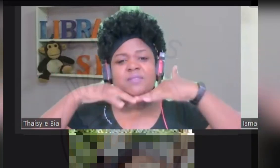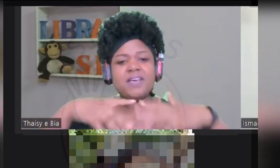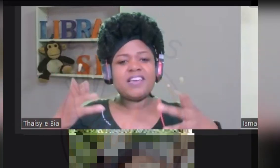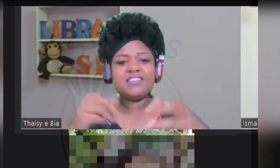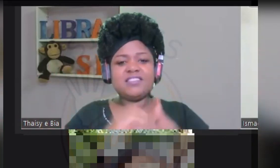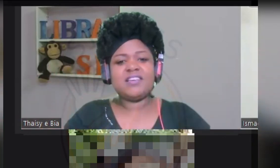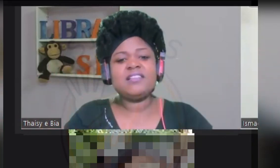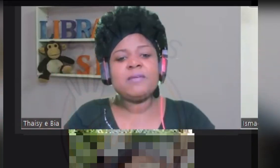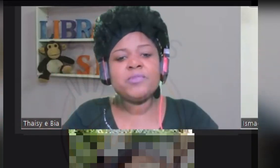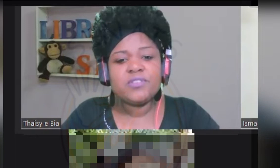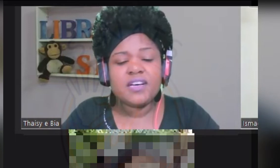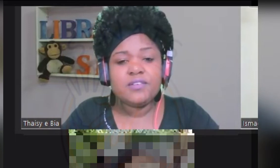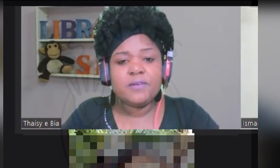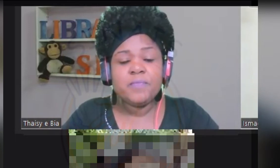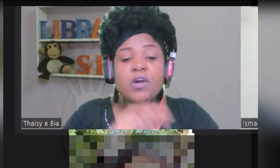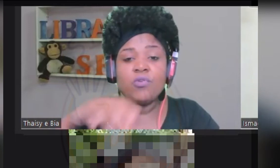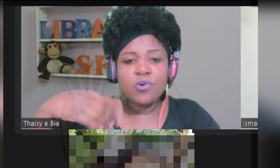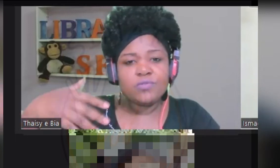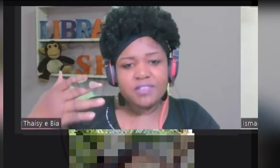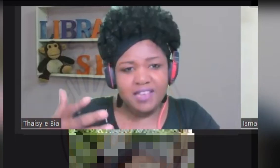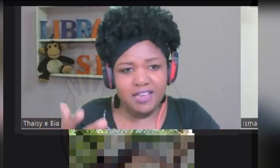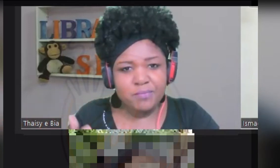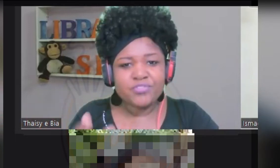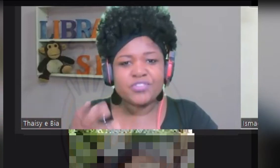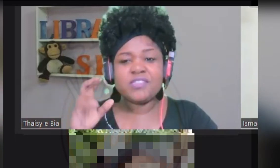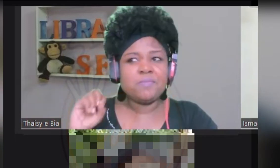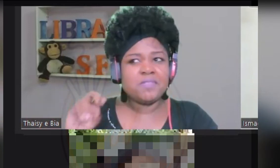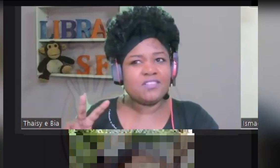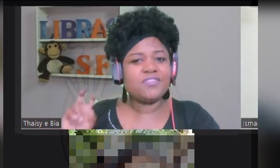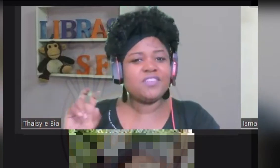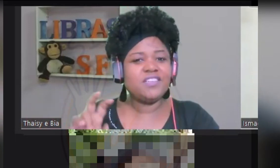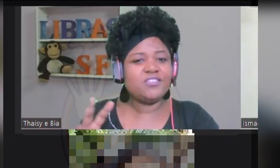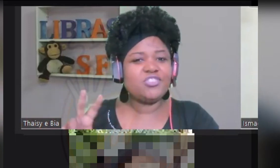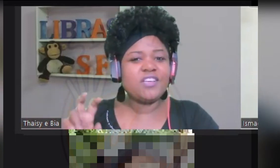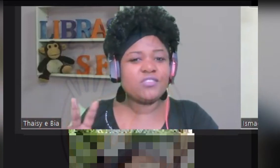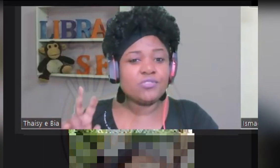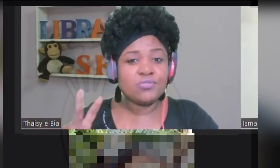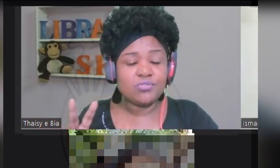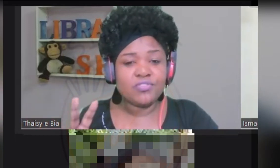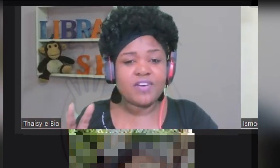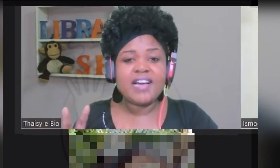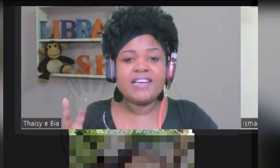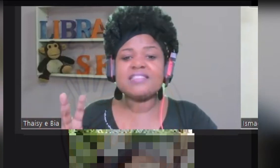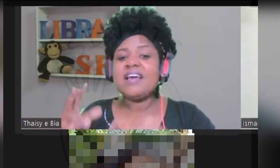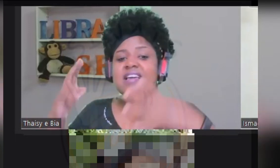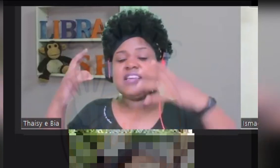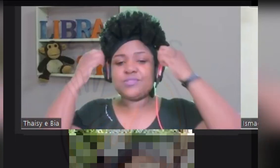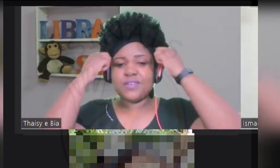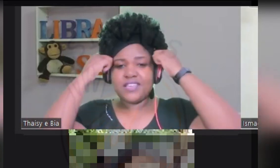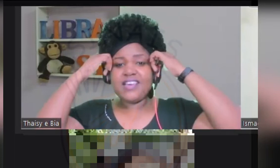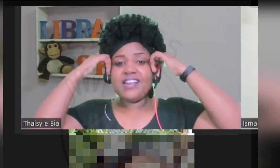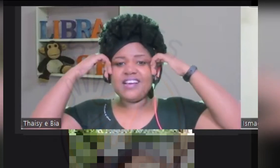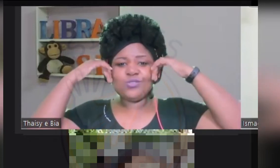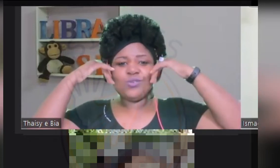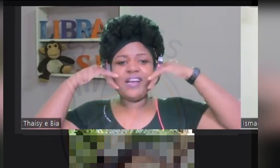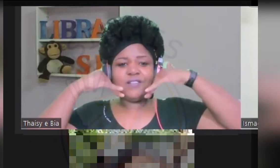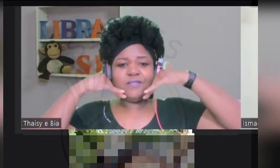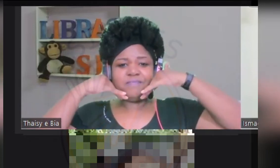Também quer dizer que tá muito calor. Com o tempo, você observando o jeito que o surdo faz, isso aqui é natural,